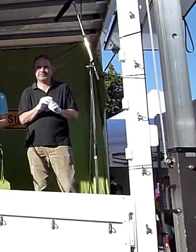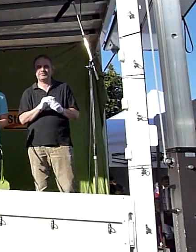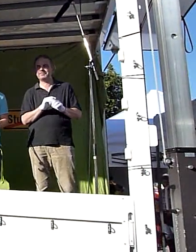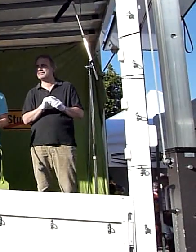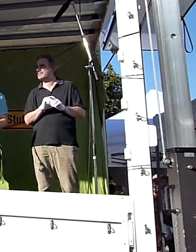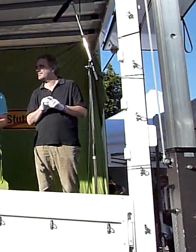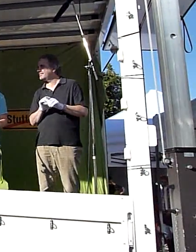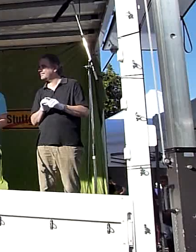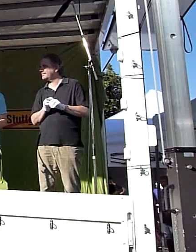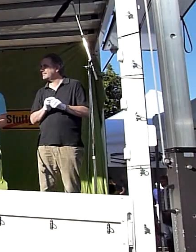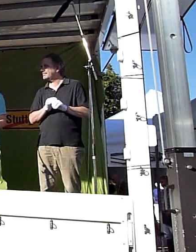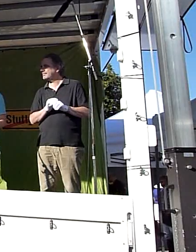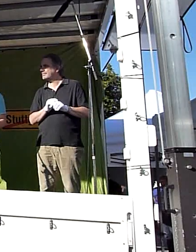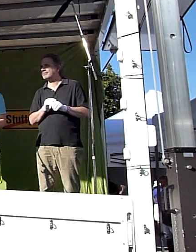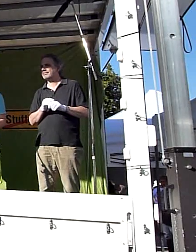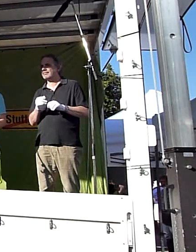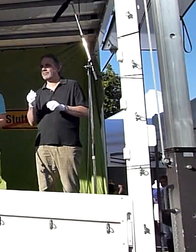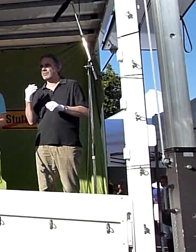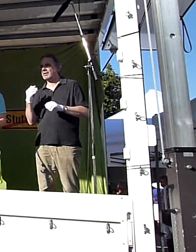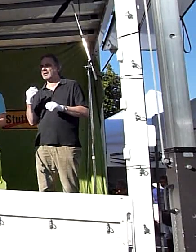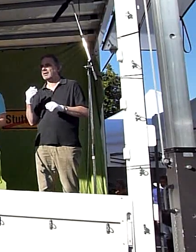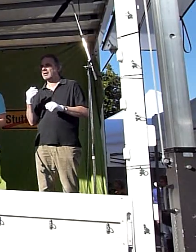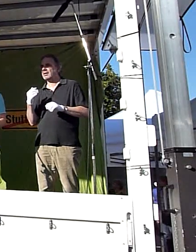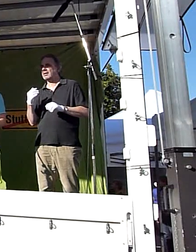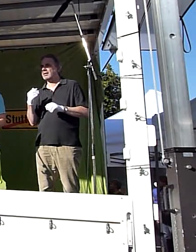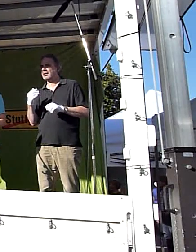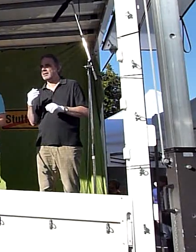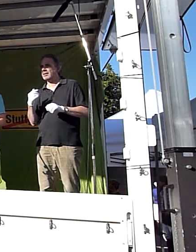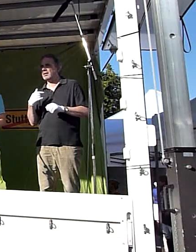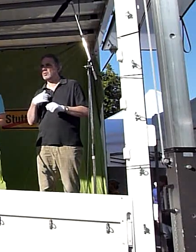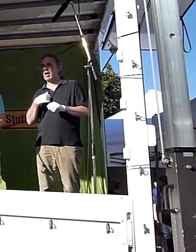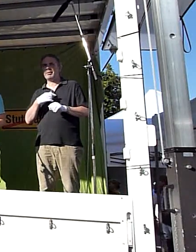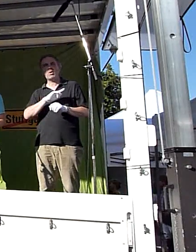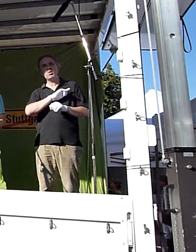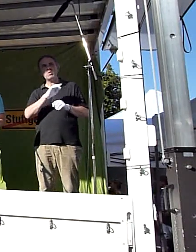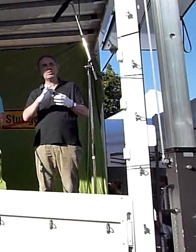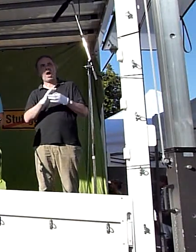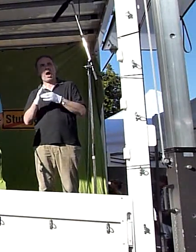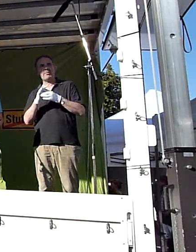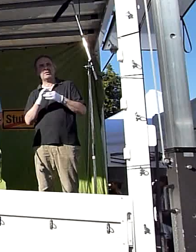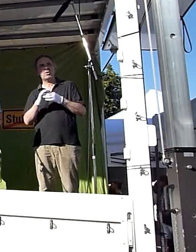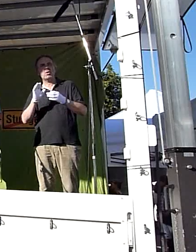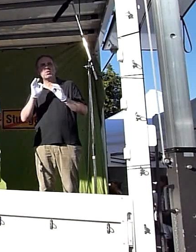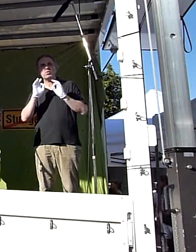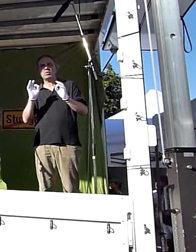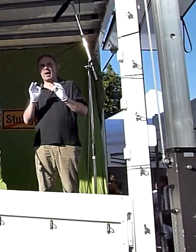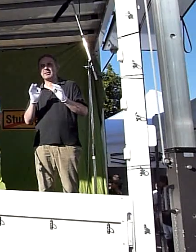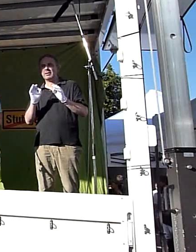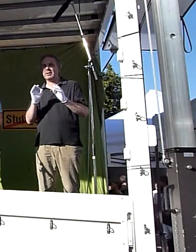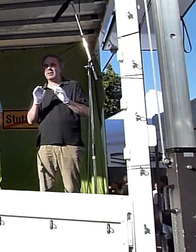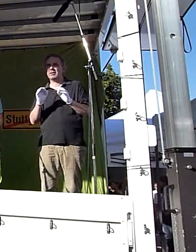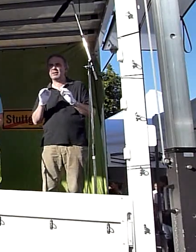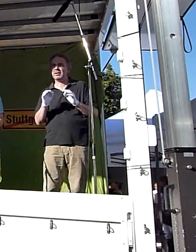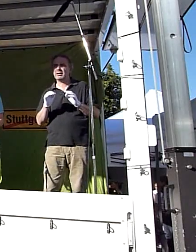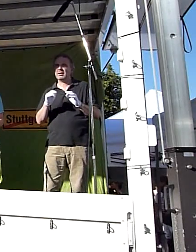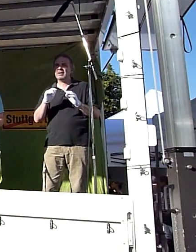Und bei der Tunnelbahn ruft auch immer noch, wir haben da gerade ein neues unabhängiges Gutachten, die völlig intakten Bäume im